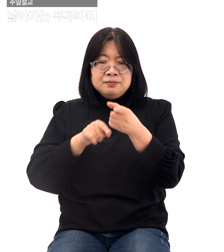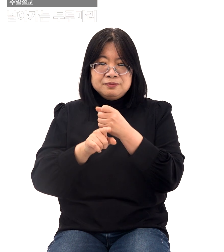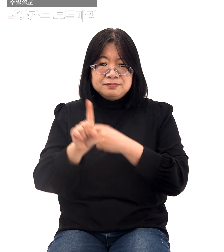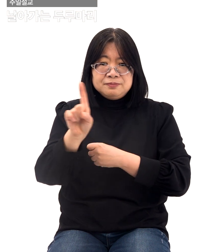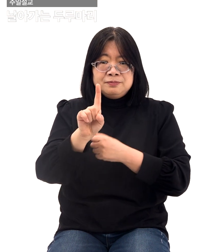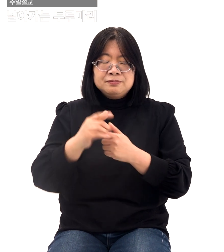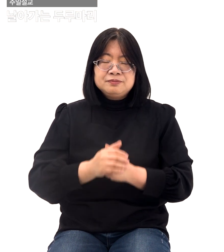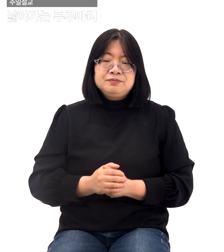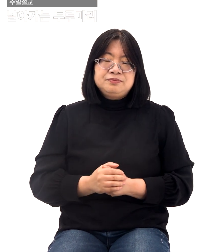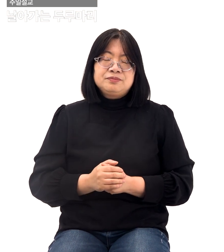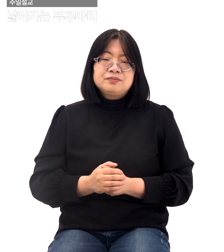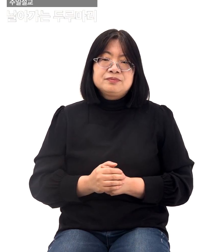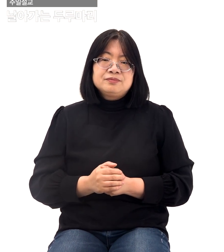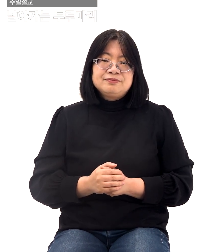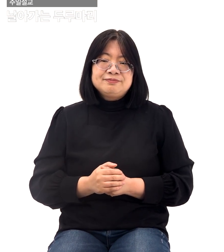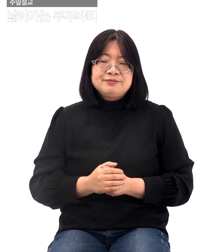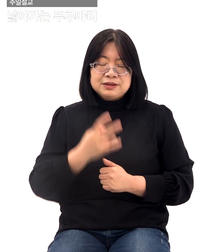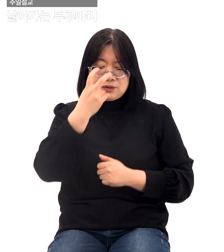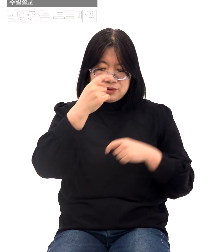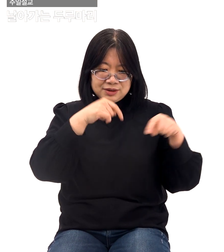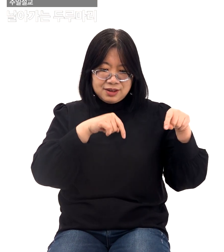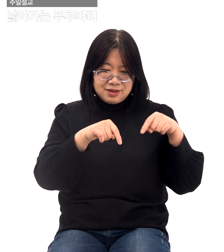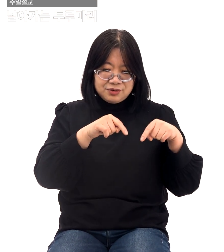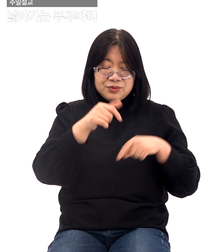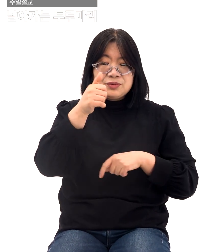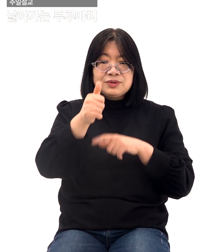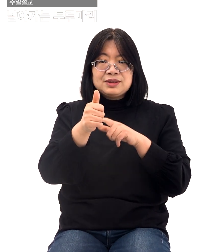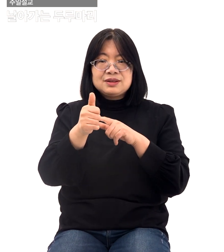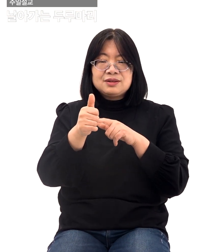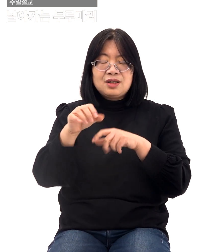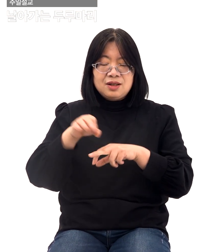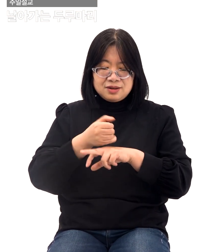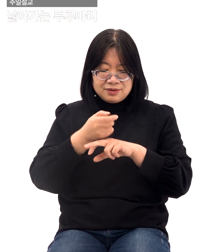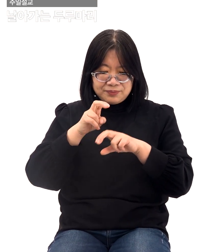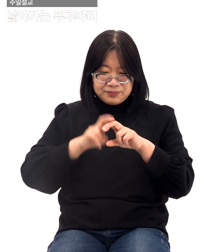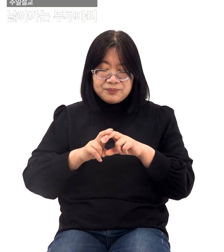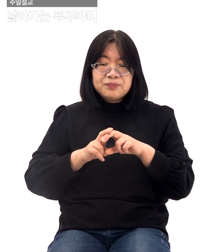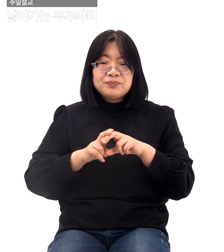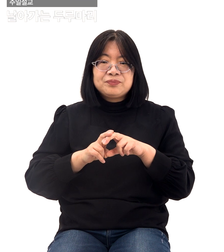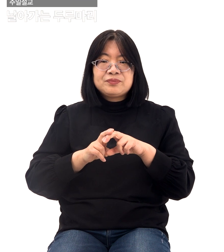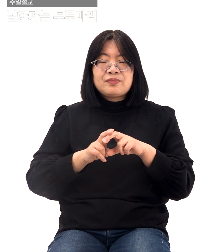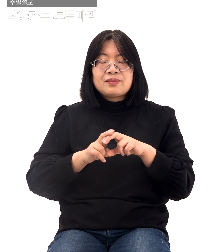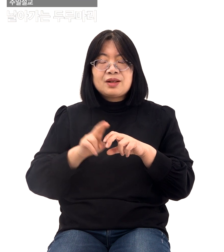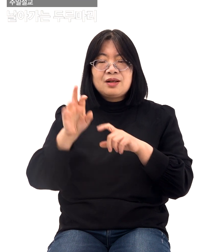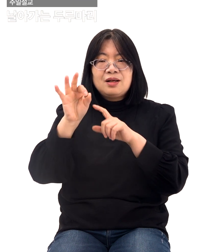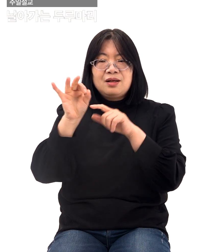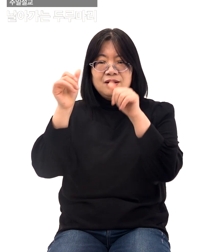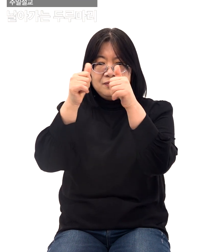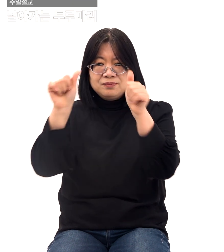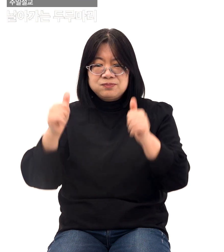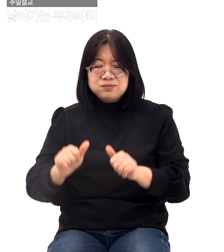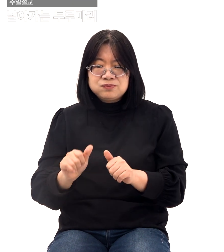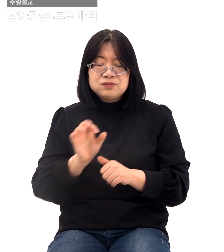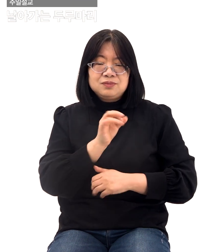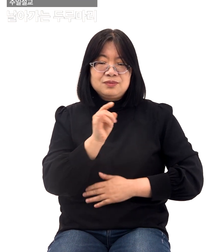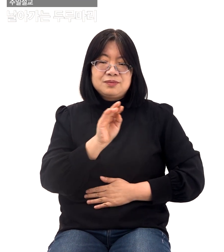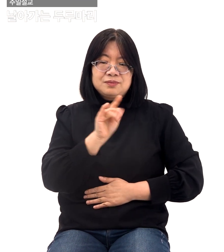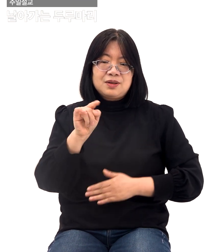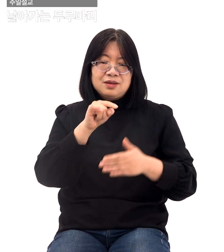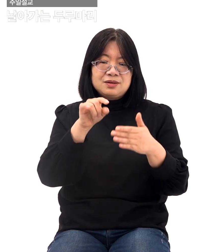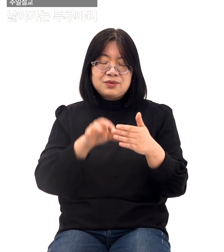드디어 그렇게 통치하고 주인 노릇하고 왕 노릇하던 이 만몬의 신을 에바